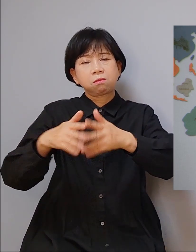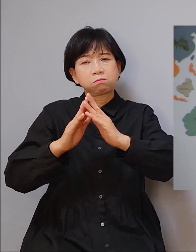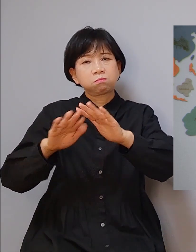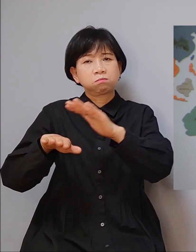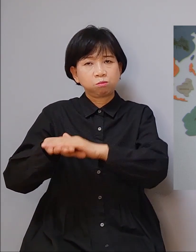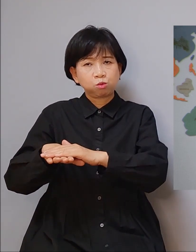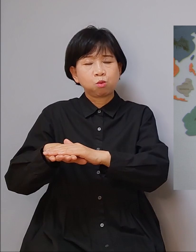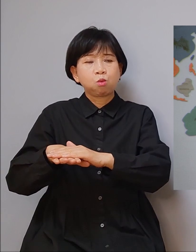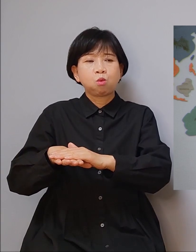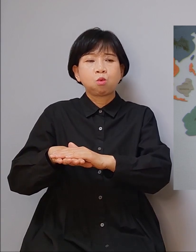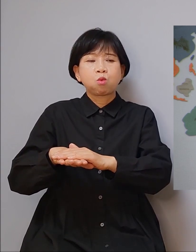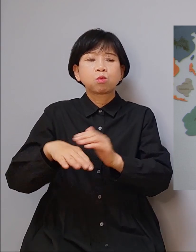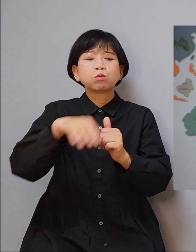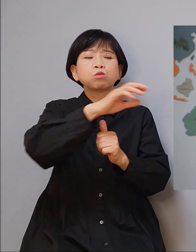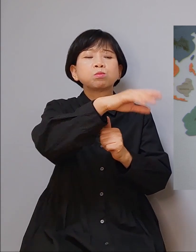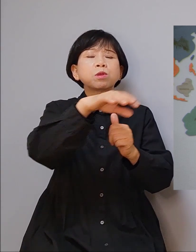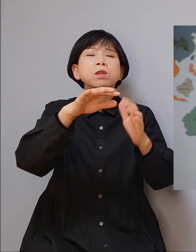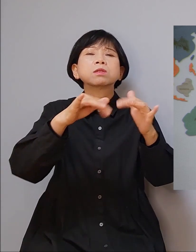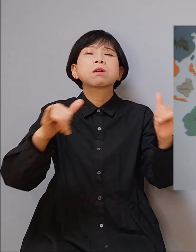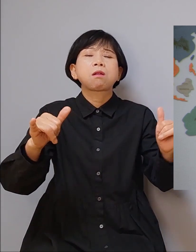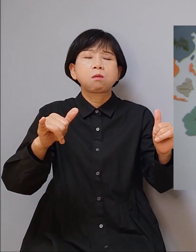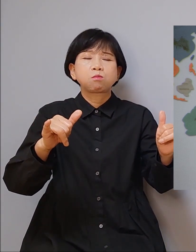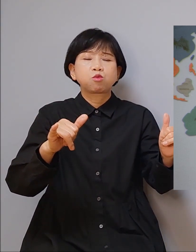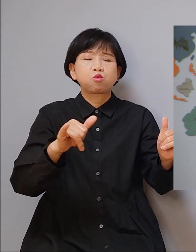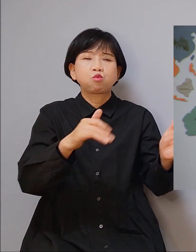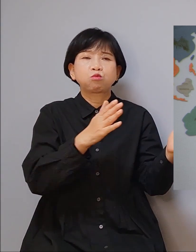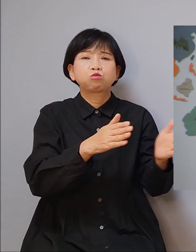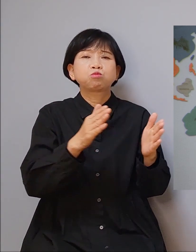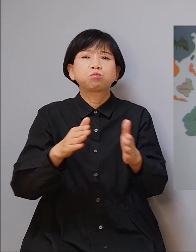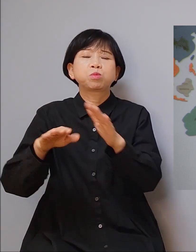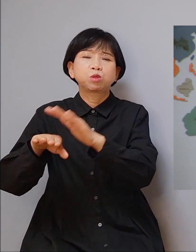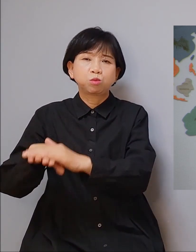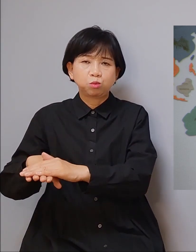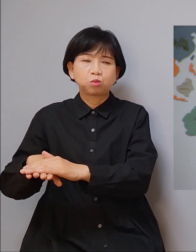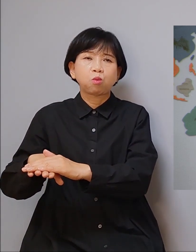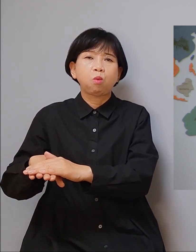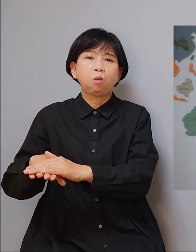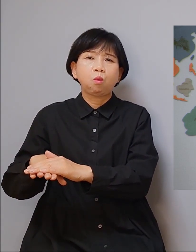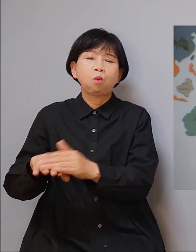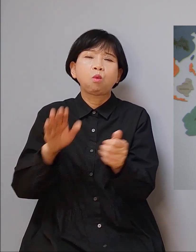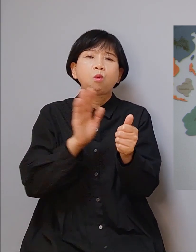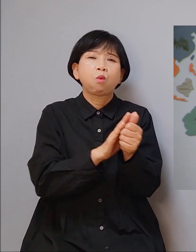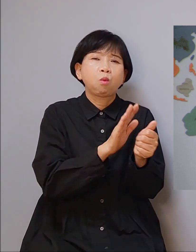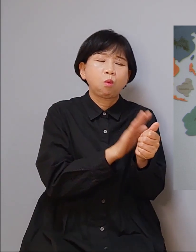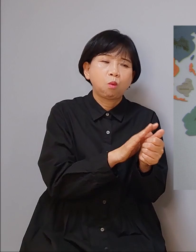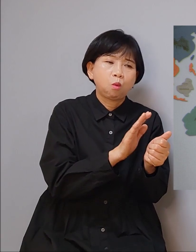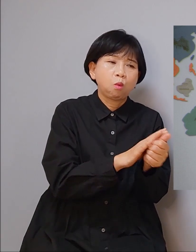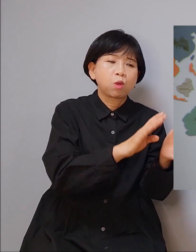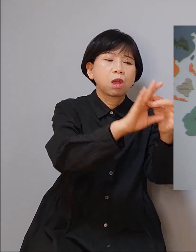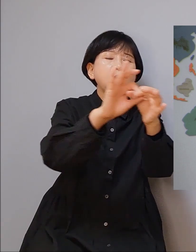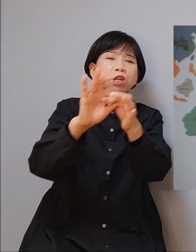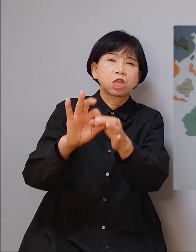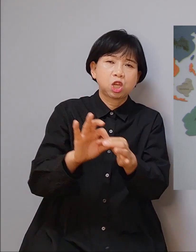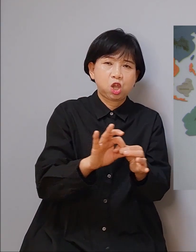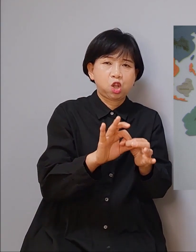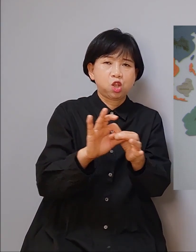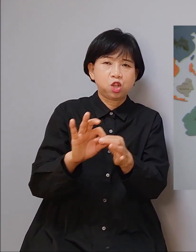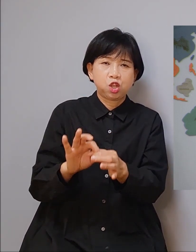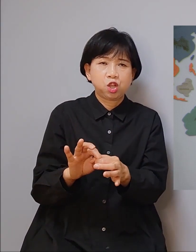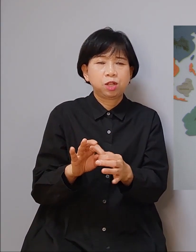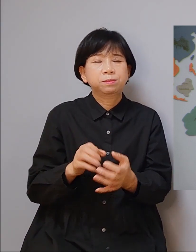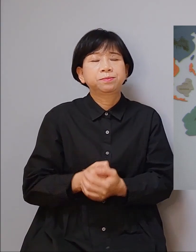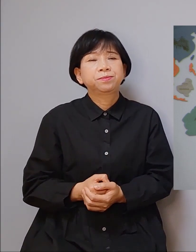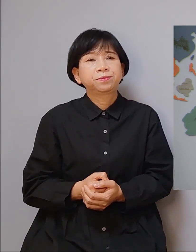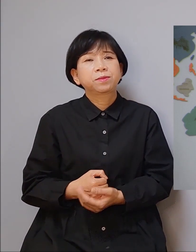요셉의 주변 인물들도 준비해 놓으셔서 하나하나 같이 연결이 되게끔 만드시는 거죠.